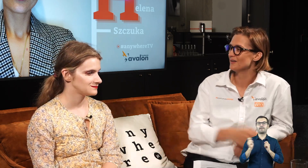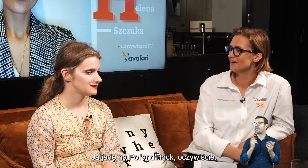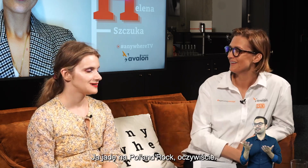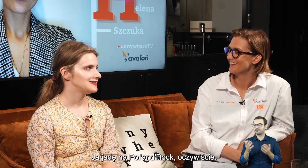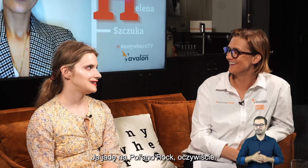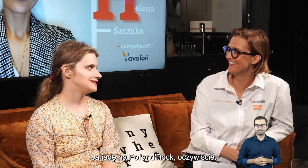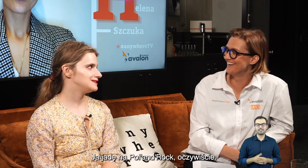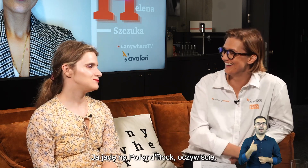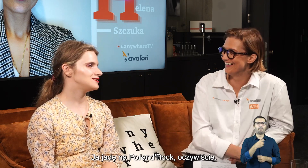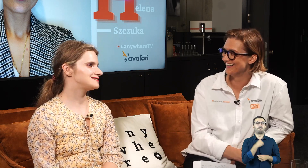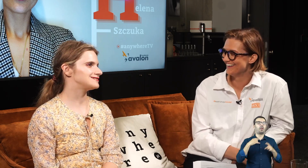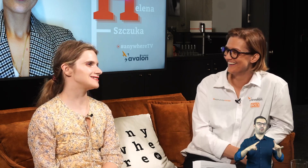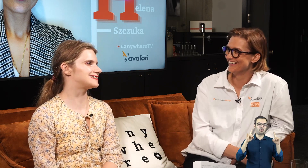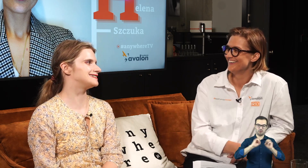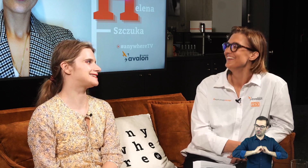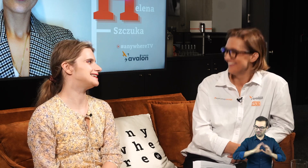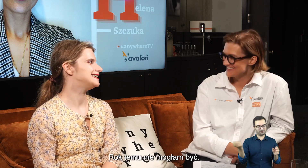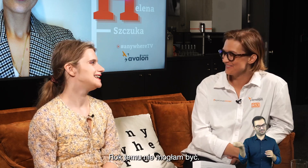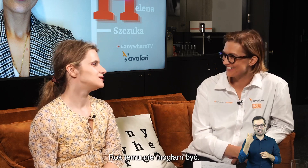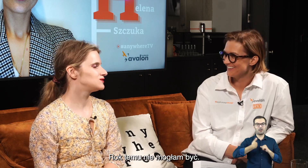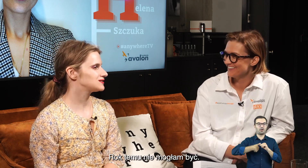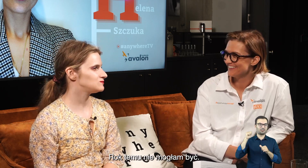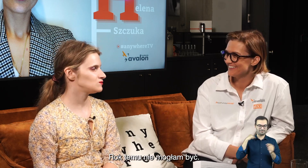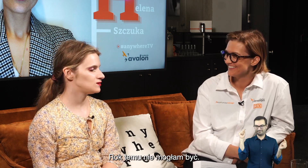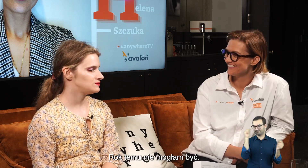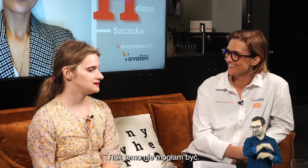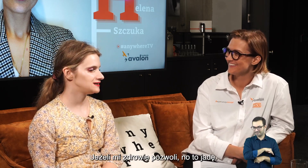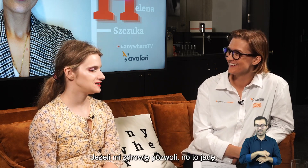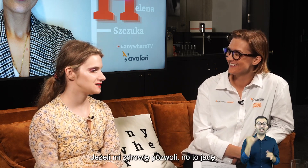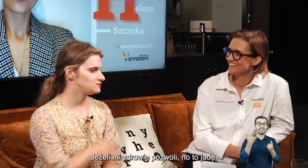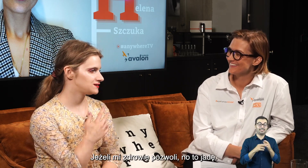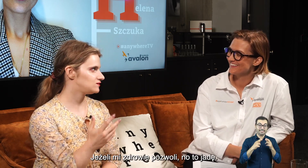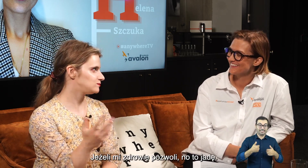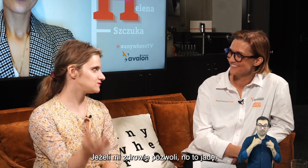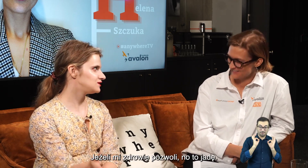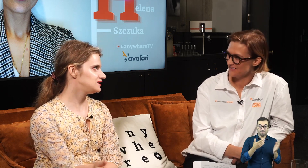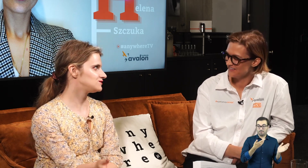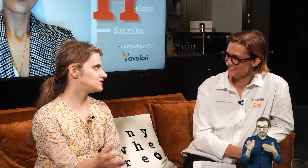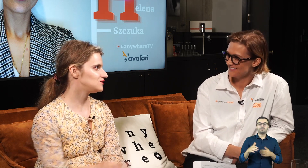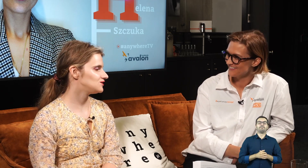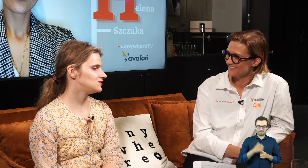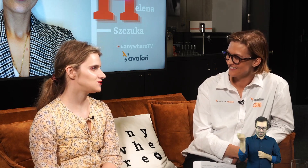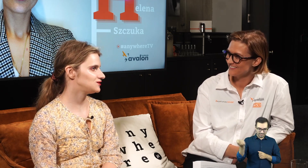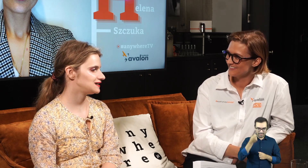wakacje? Ja jedę na Polentrog oczywiście. Super. Bo rok temu nie mogłam być. Jeżeli mi zdrowie pozwoli, no